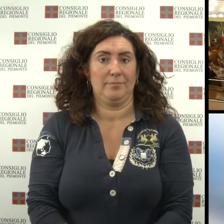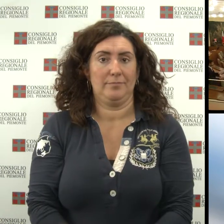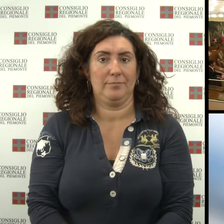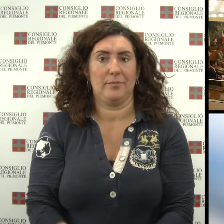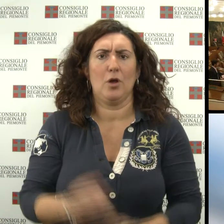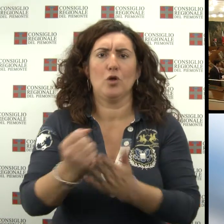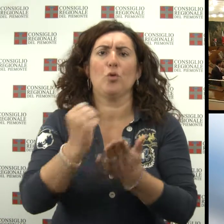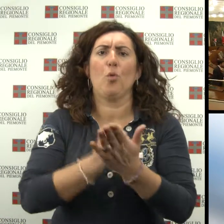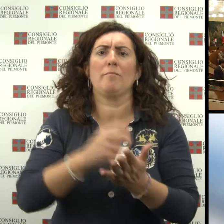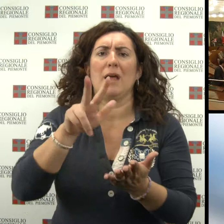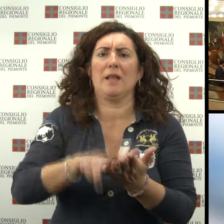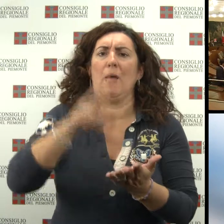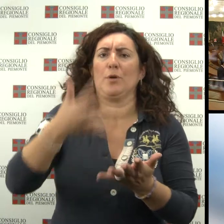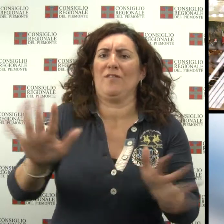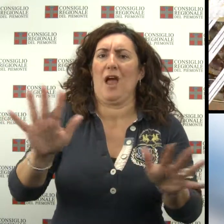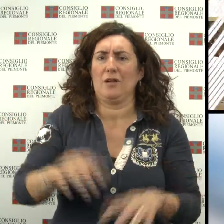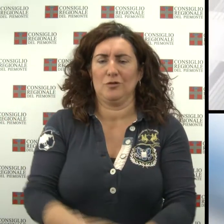Documenti approvati.